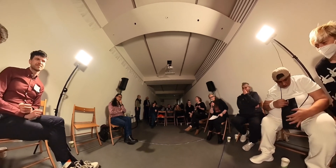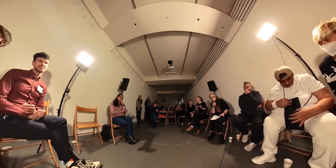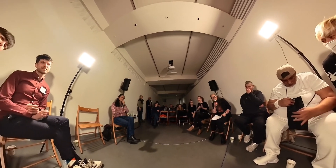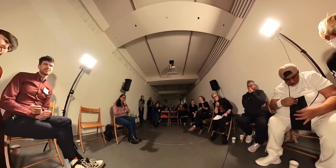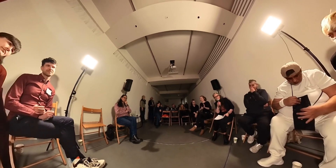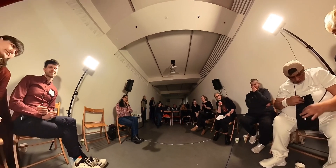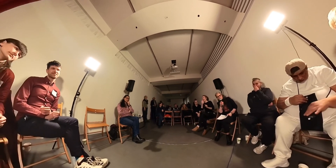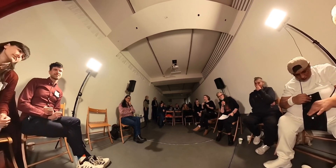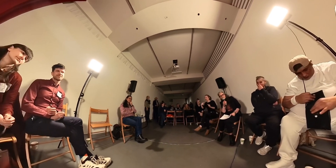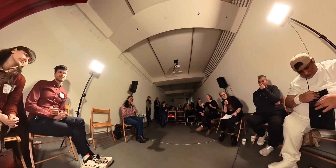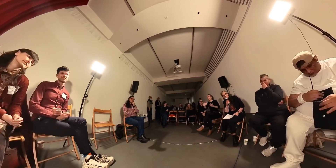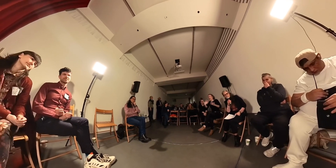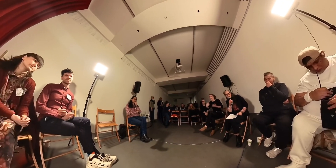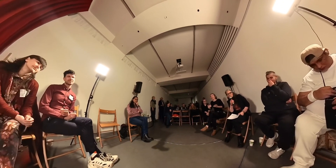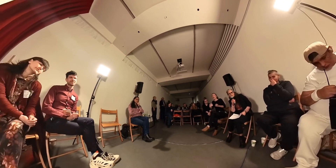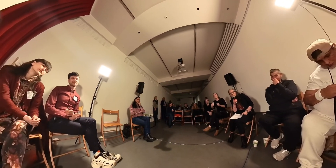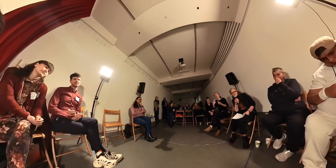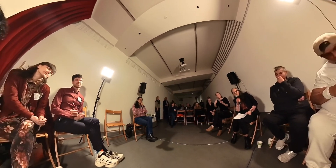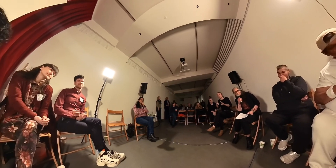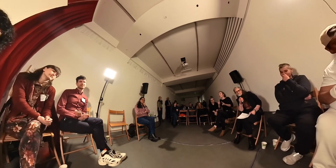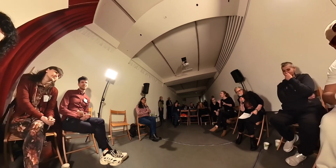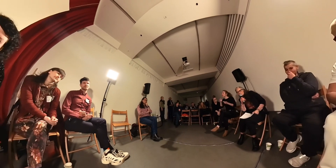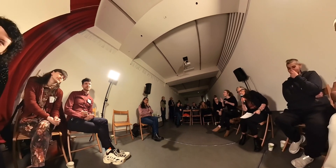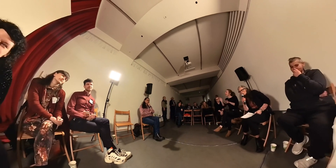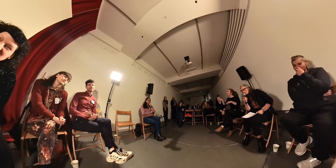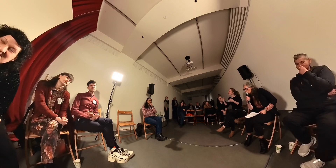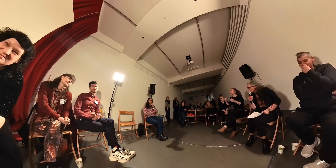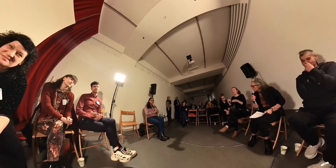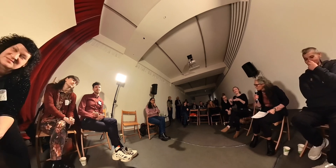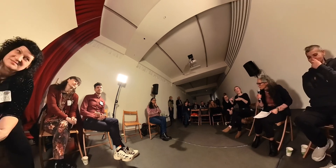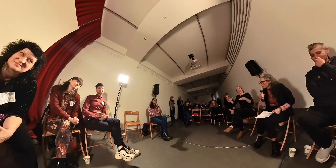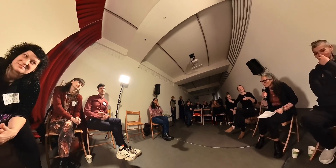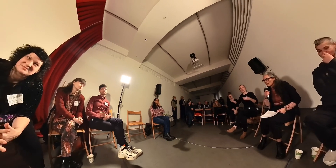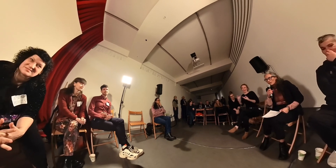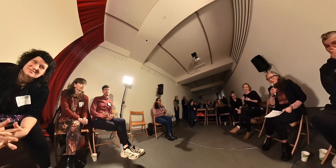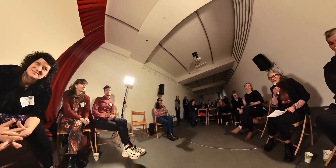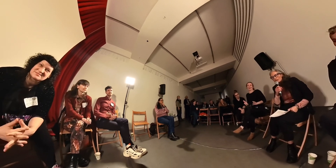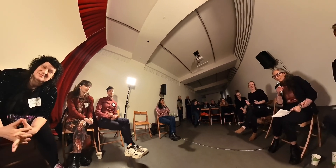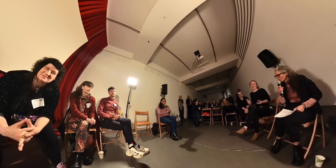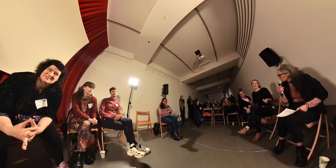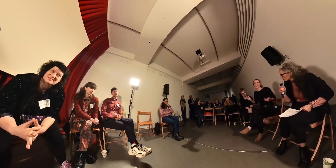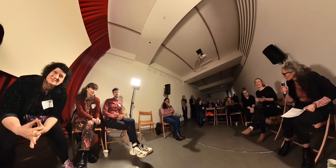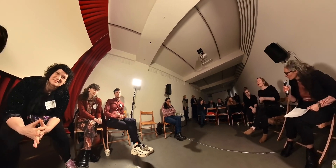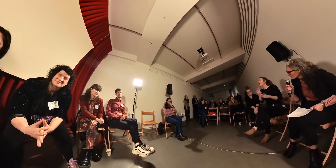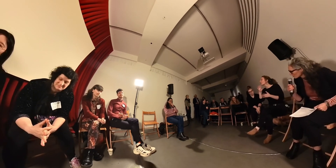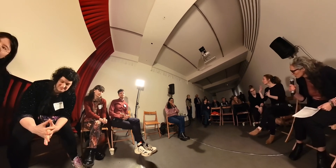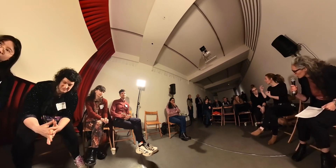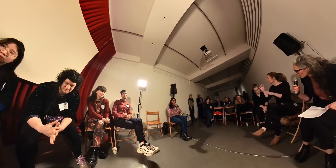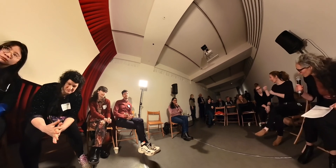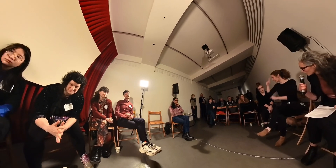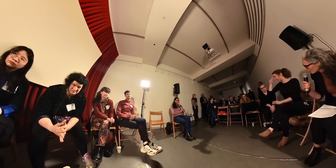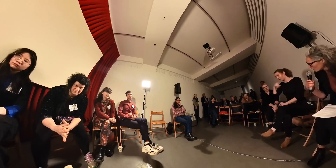takhle spolu a že je přizveme ještě další, který by tady s námi mohli být. A vám přeju